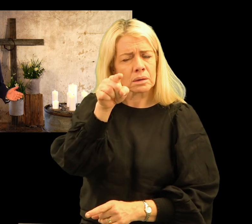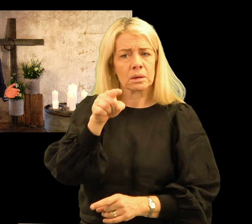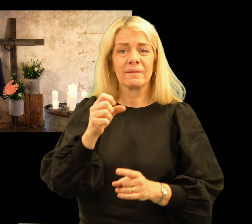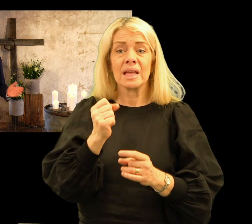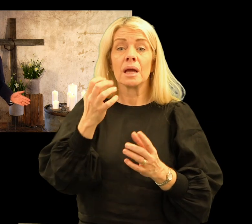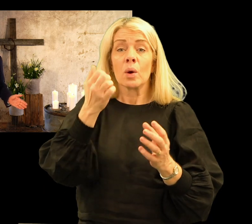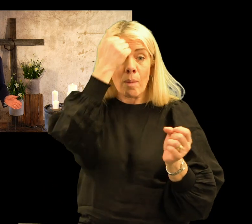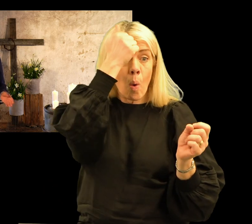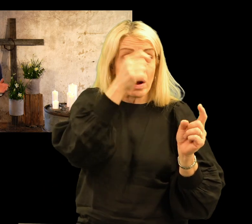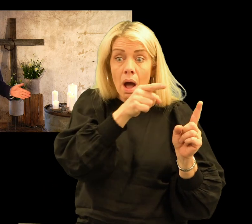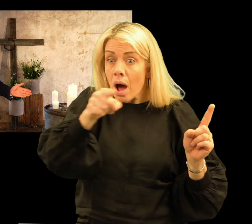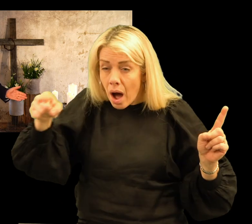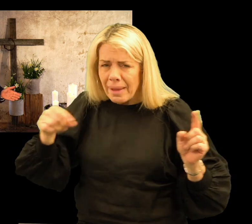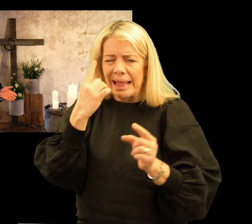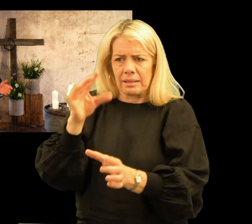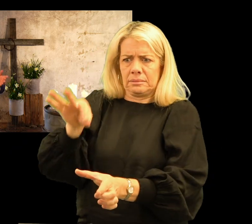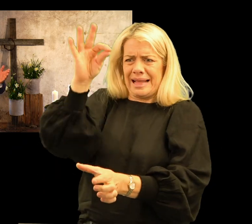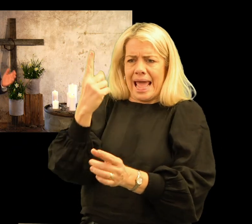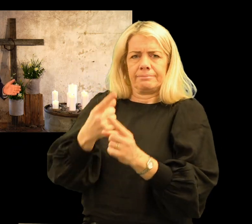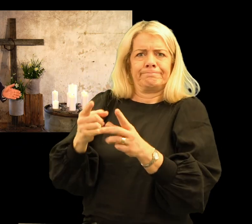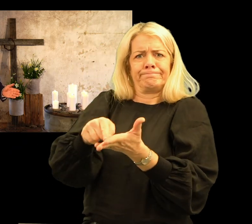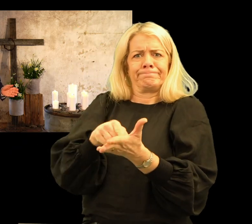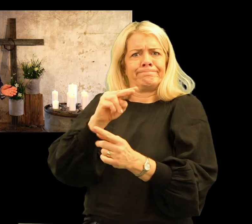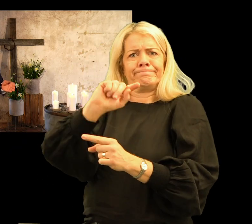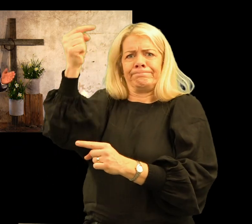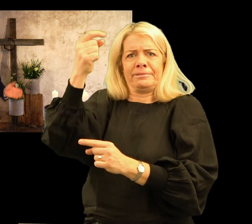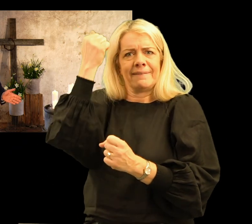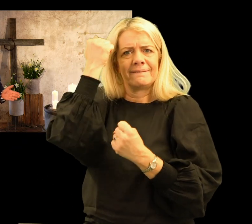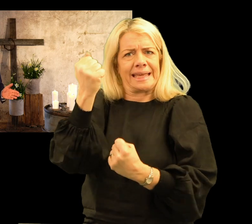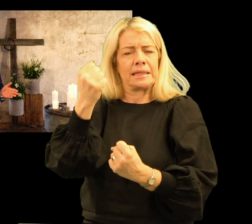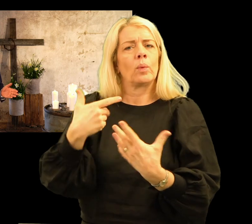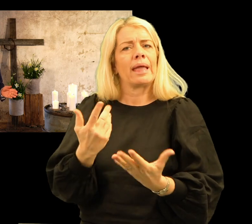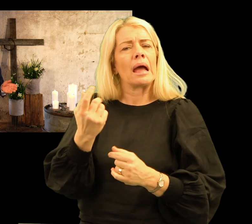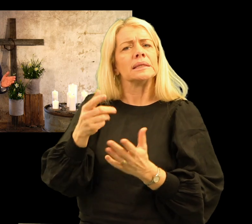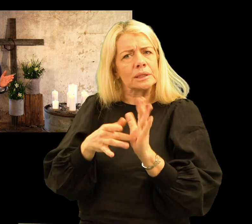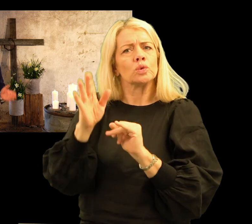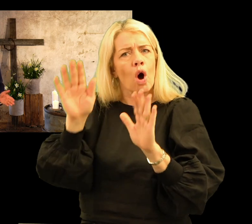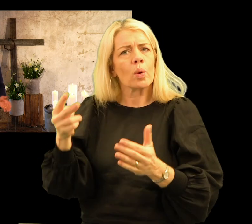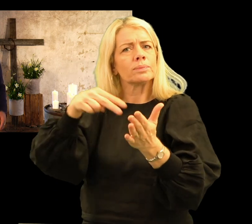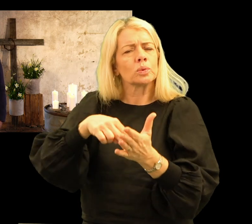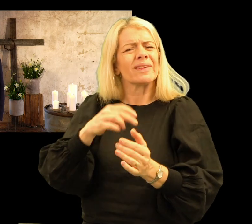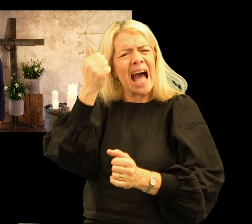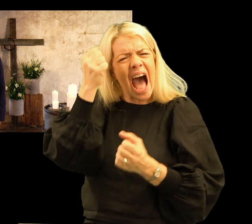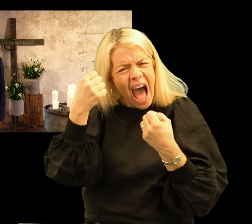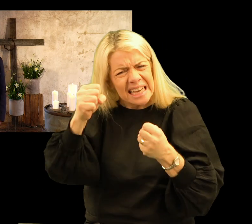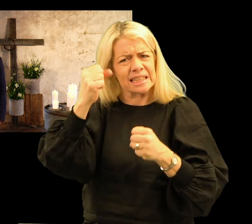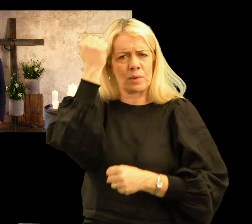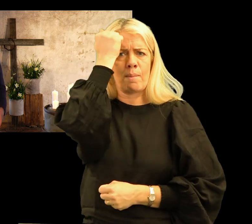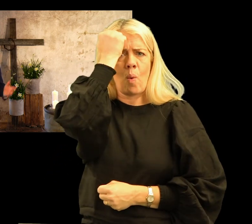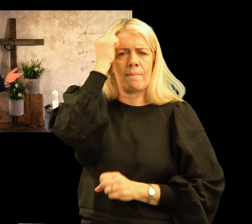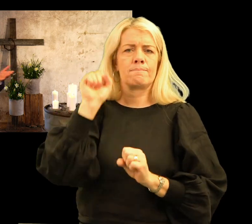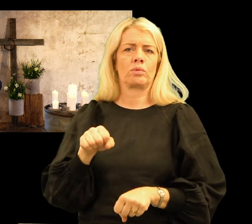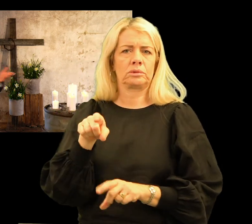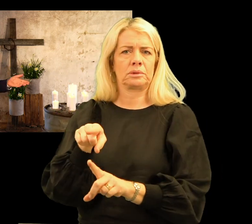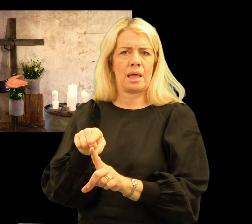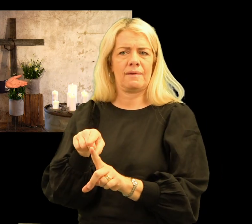allt som vi kan minnas och ska minnas, så är alltså uppståndelsen ytterst väsentlig att hålla i aktivt minne. Det finns